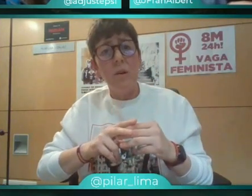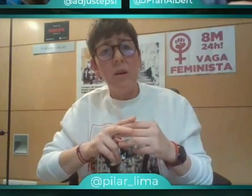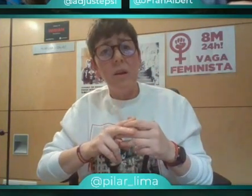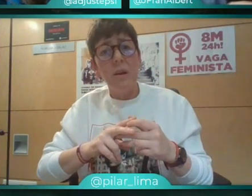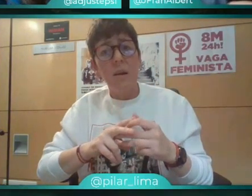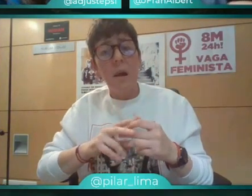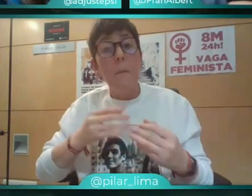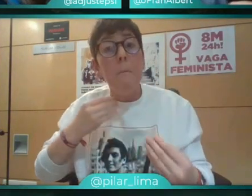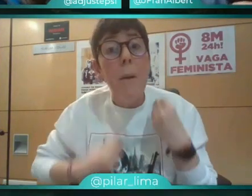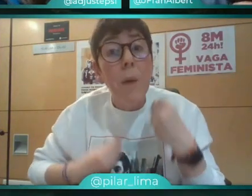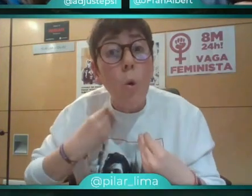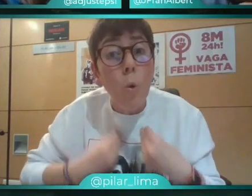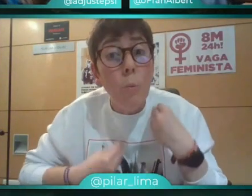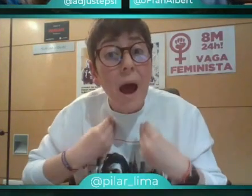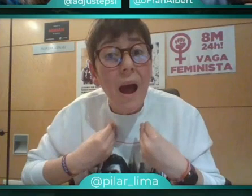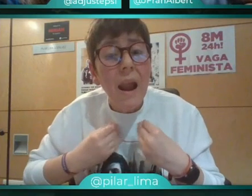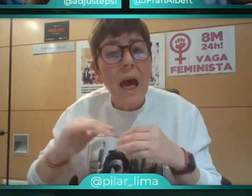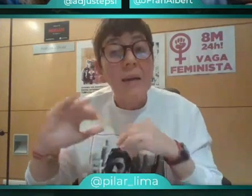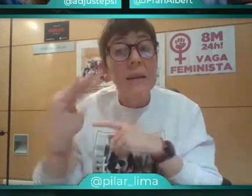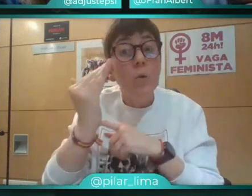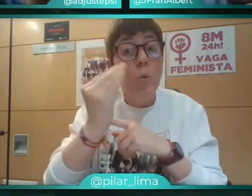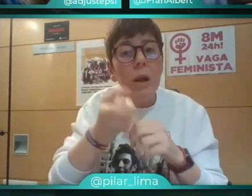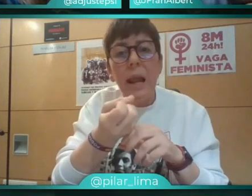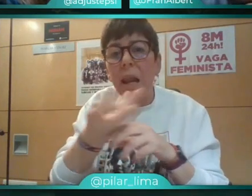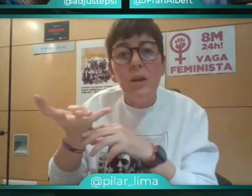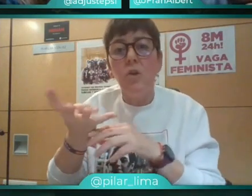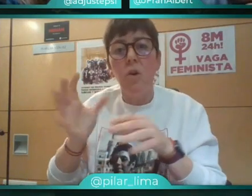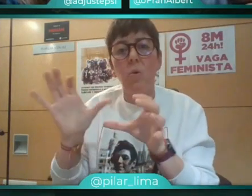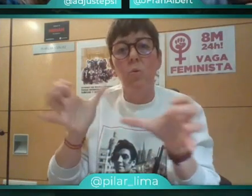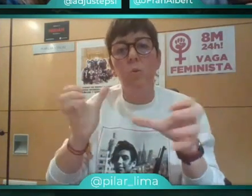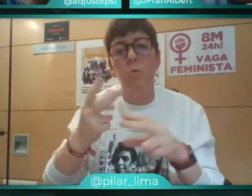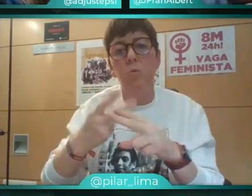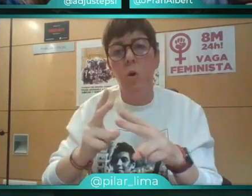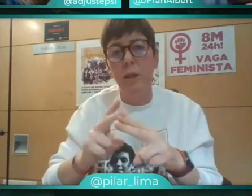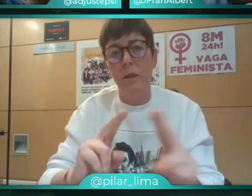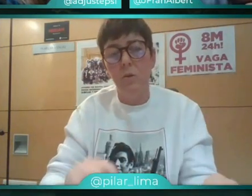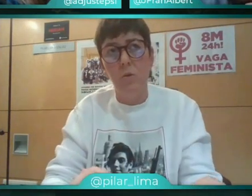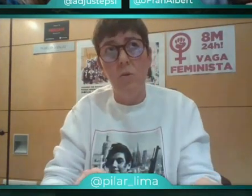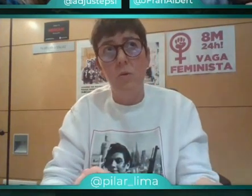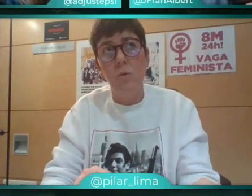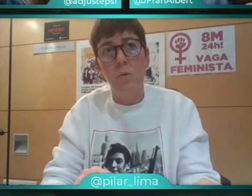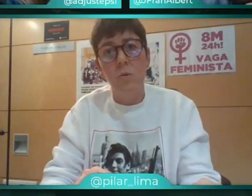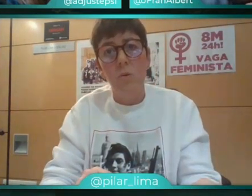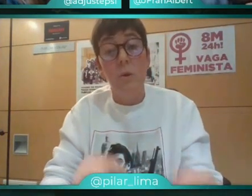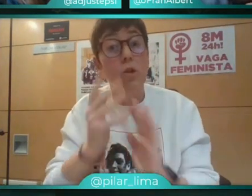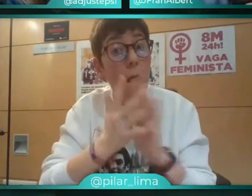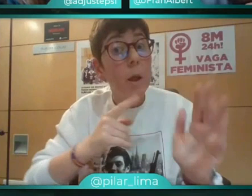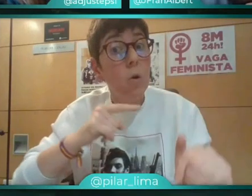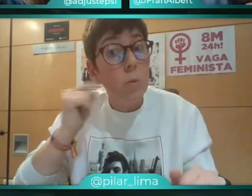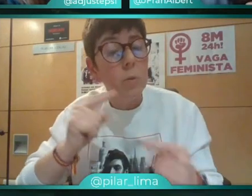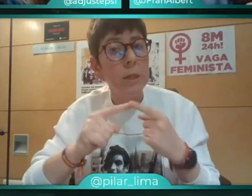y no a la persona que la estaba insultando y eso preocupa preocupa la actitud del resto de grupos políticos